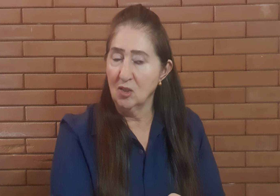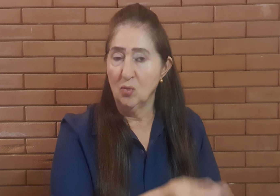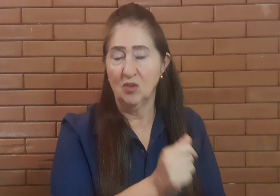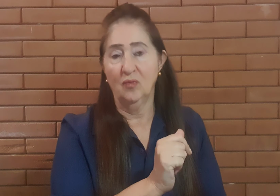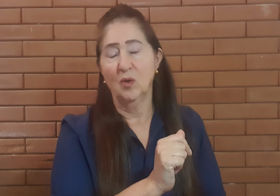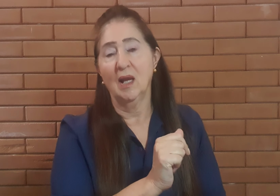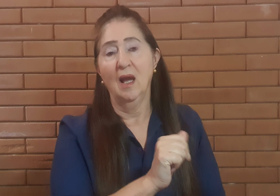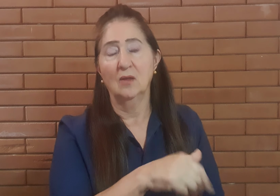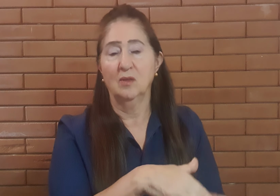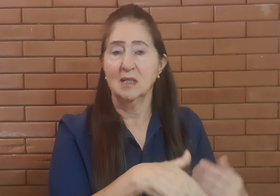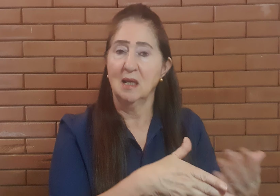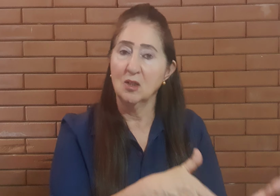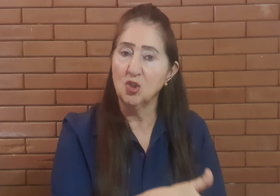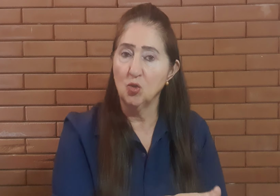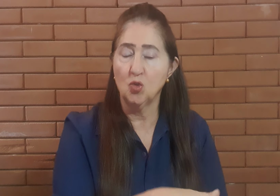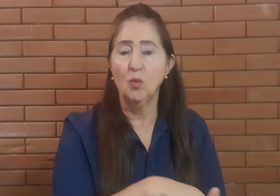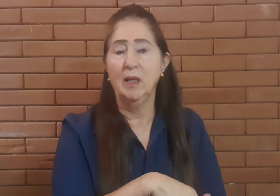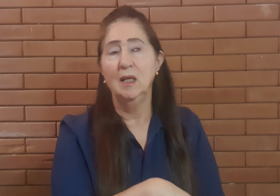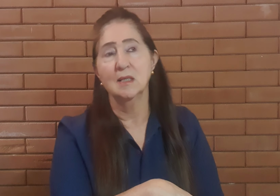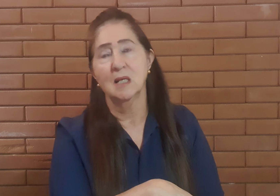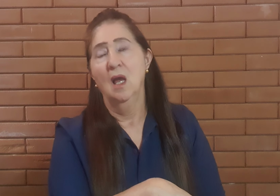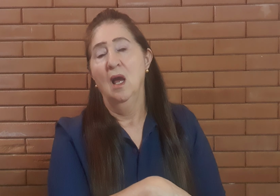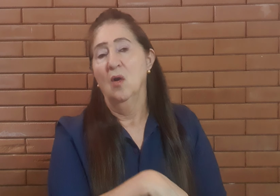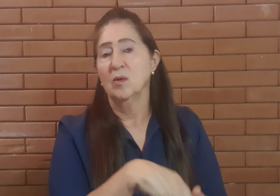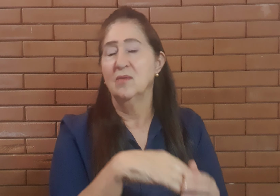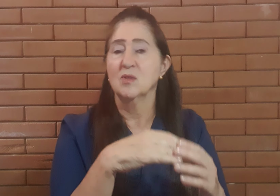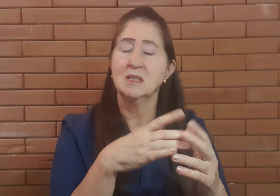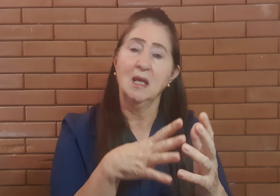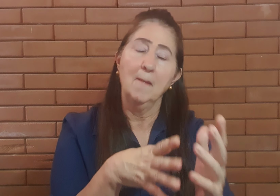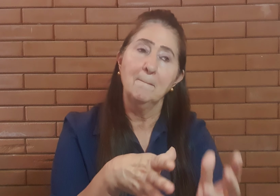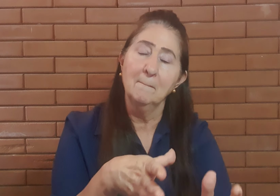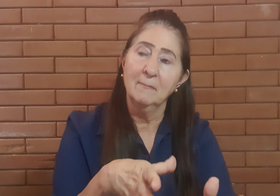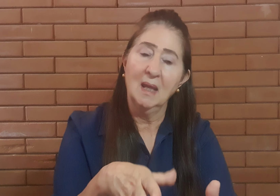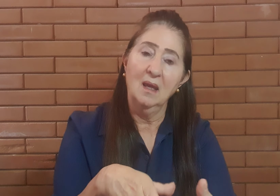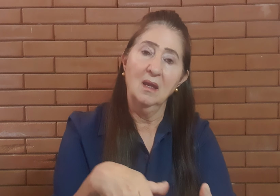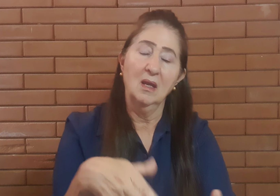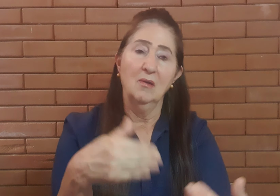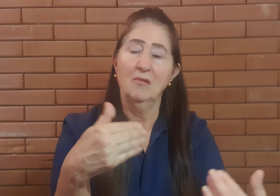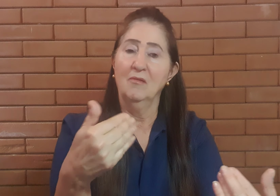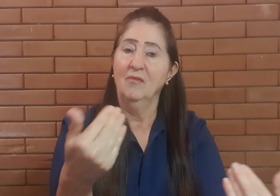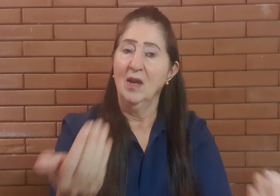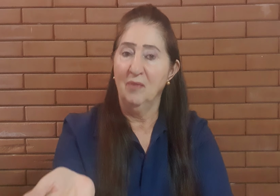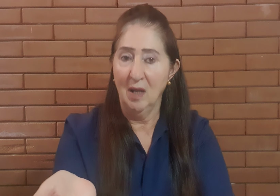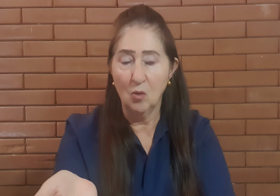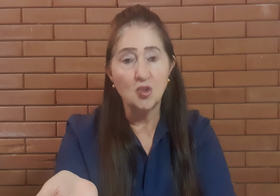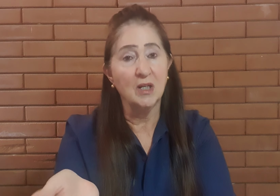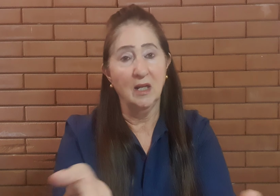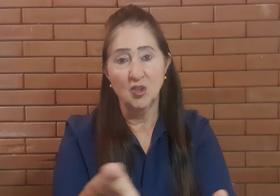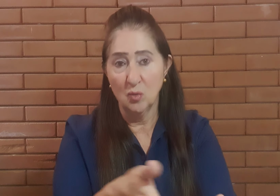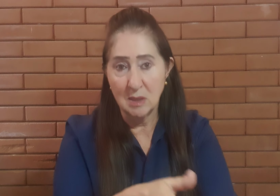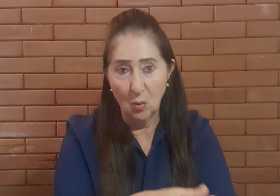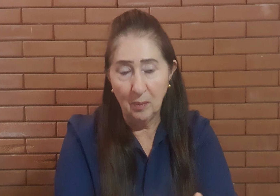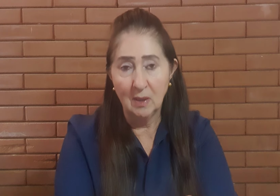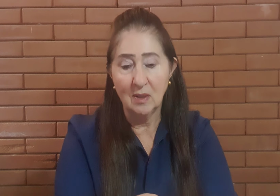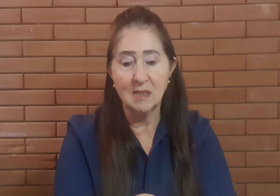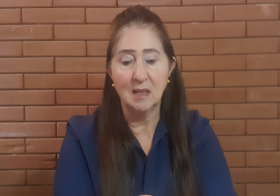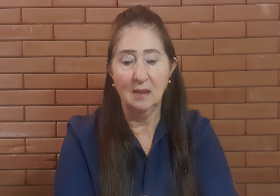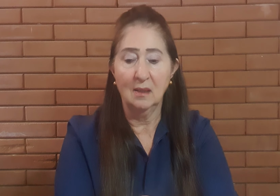um advogado, na sala de um juiz, ou que você vai falar com o gerente do seu banco, etc e